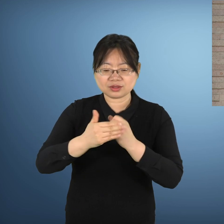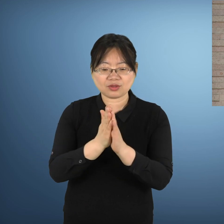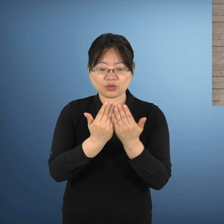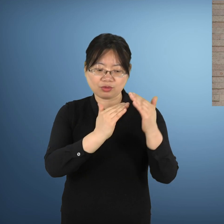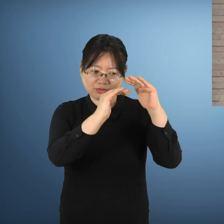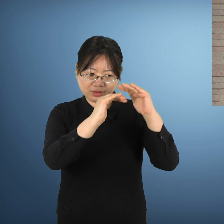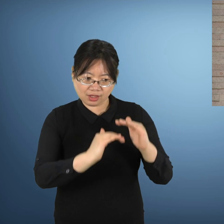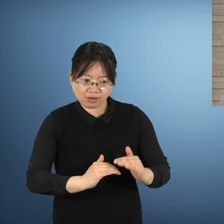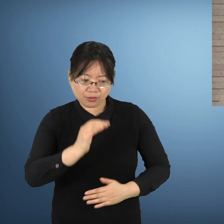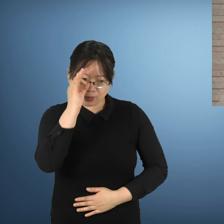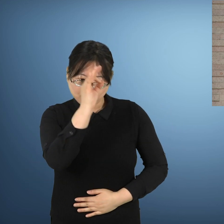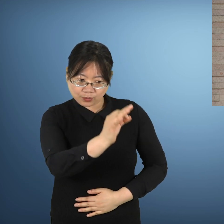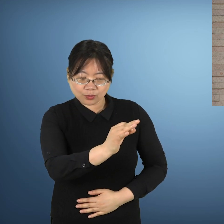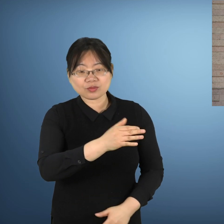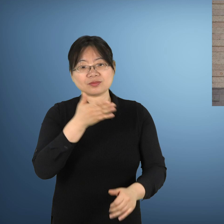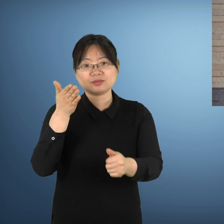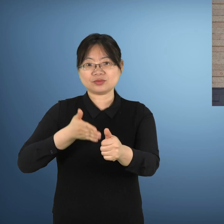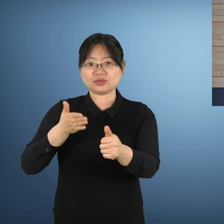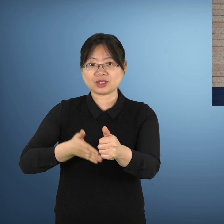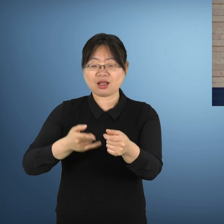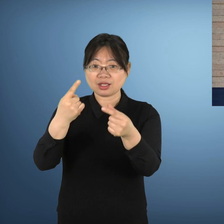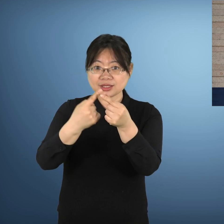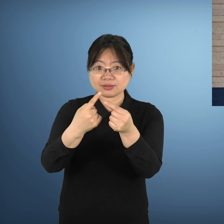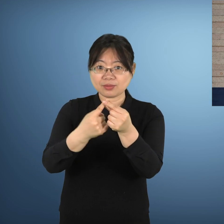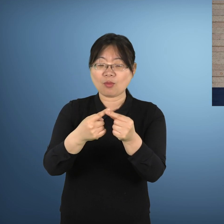좀 보십시다. 첫 번째,